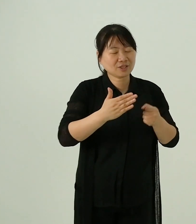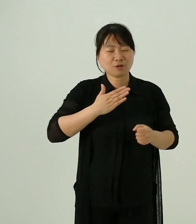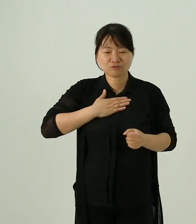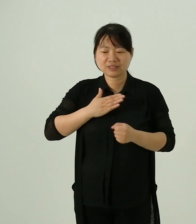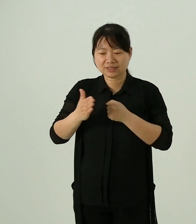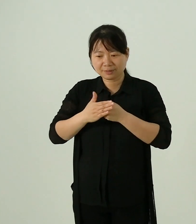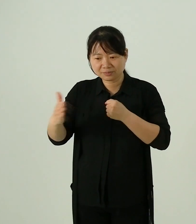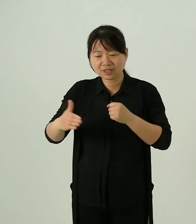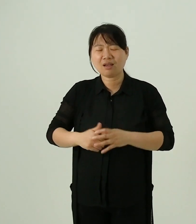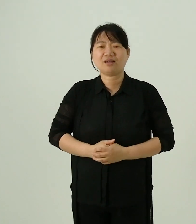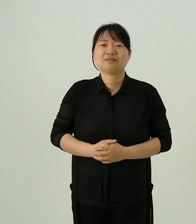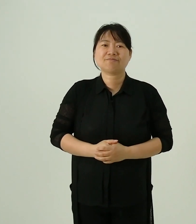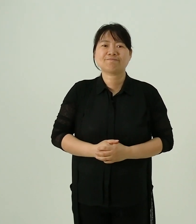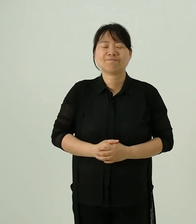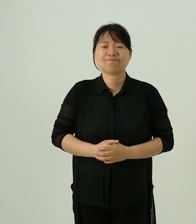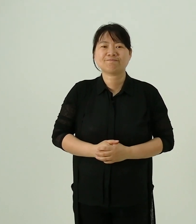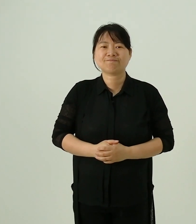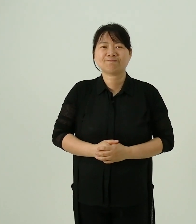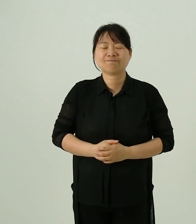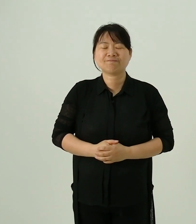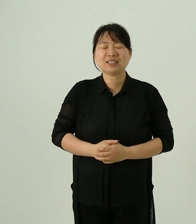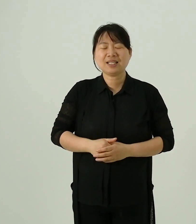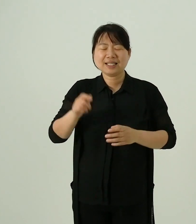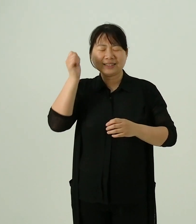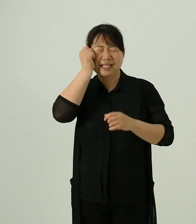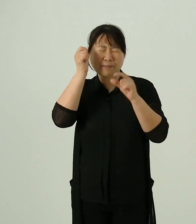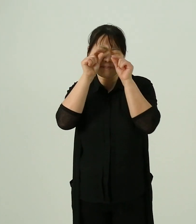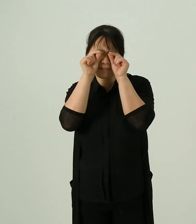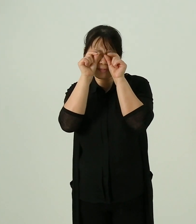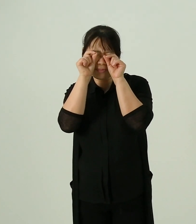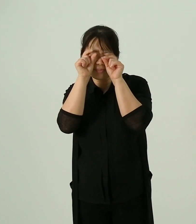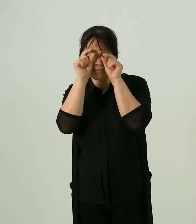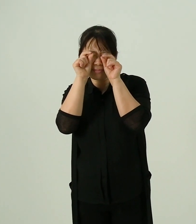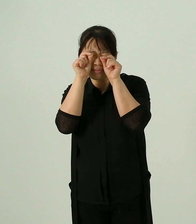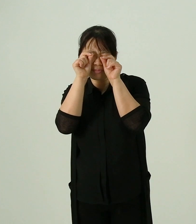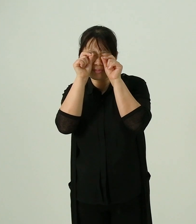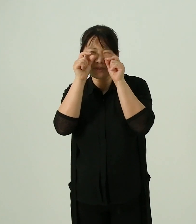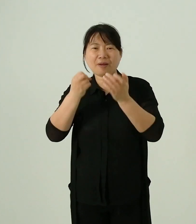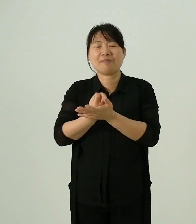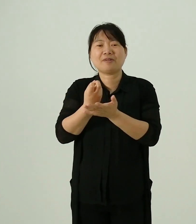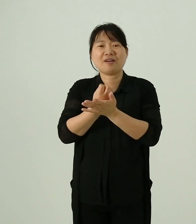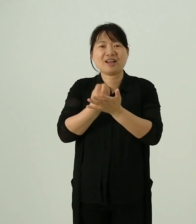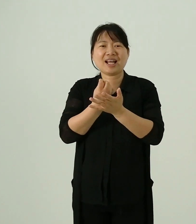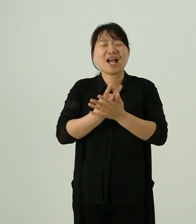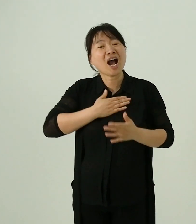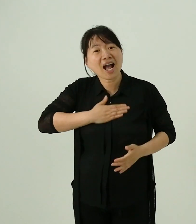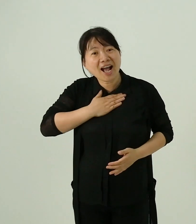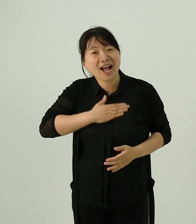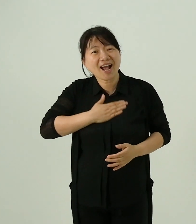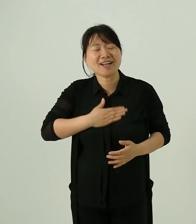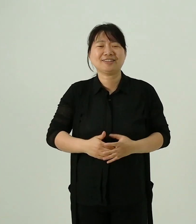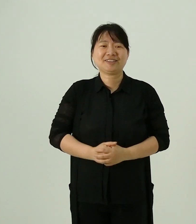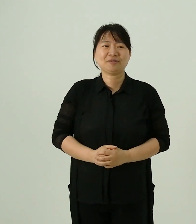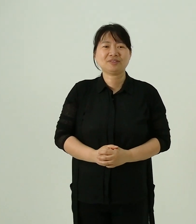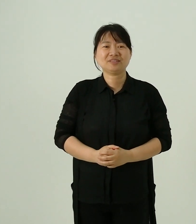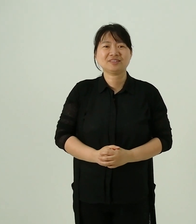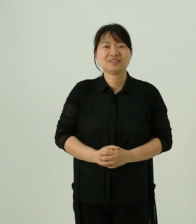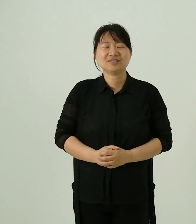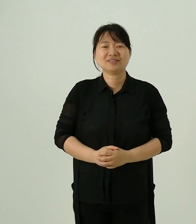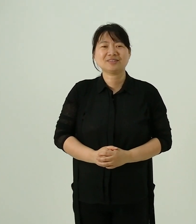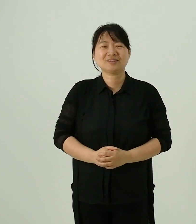때문에 얼마나 잠도 못 주무시고 전전긍긍하시는지 아세요? 쩔쩔매는지